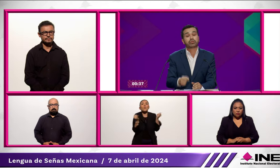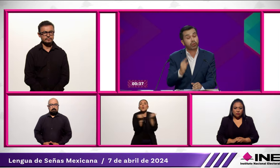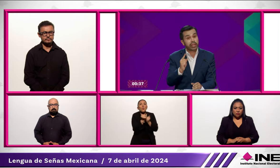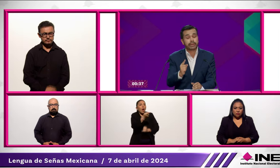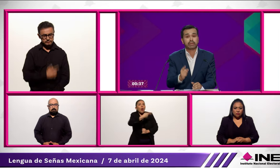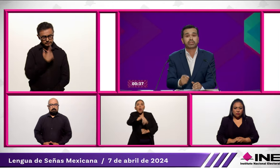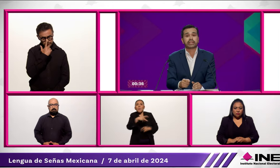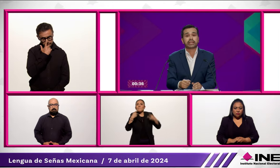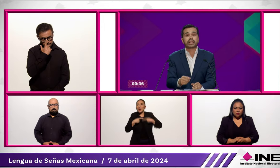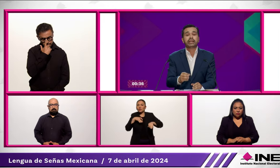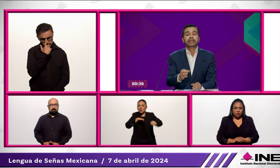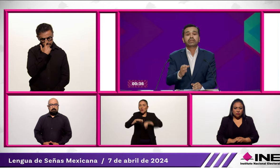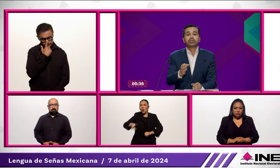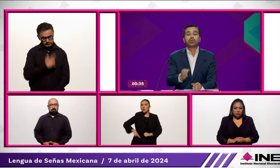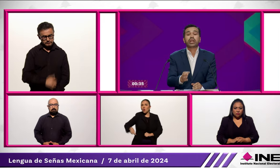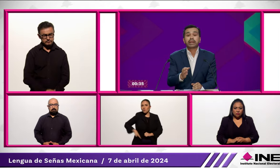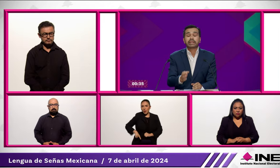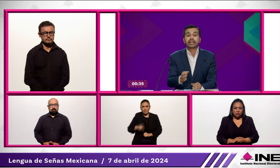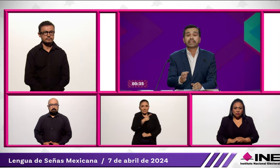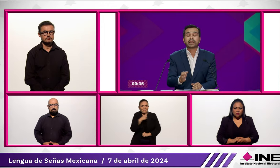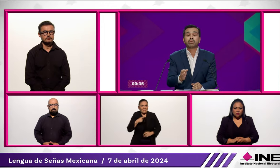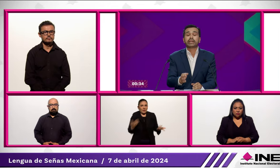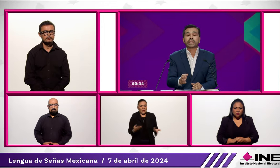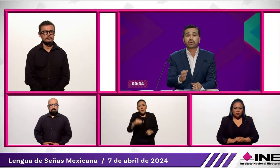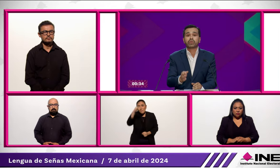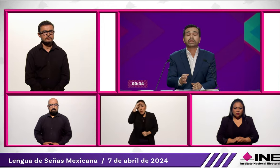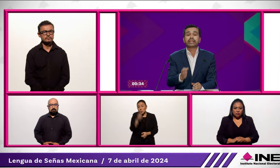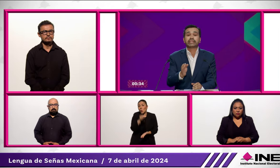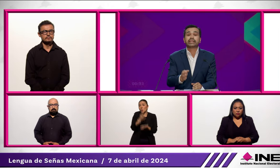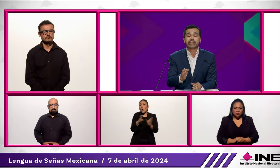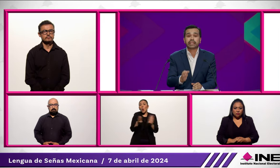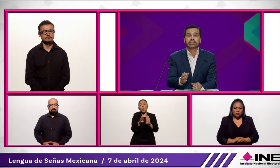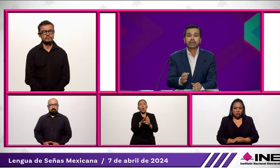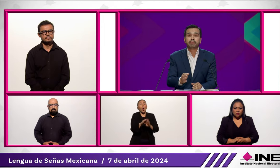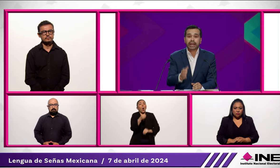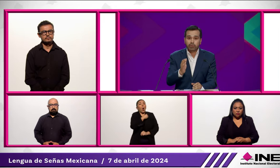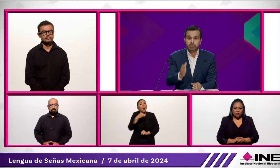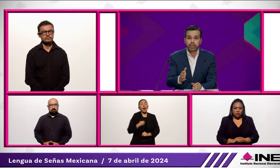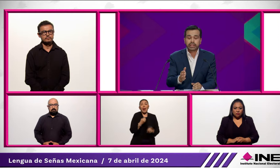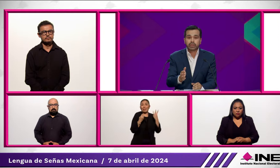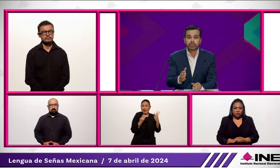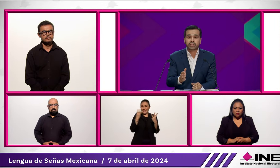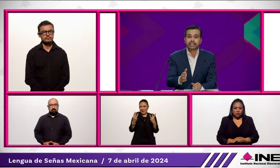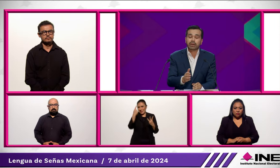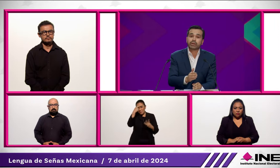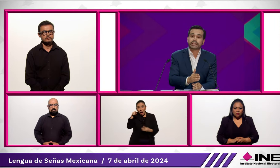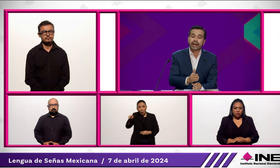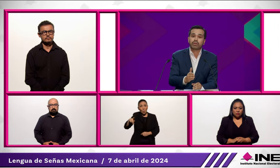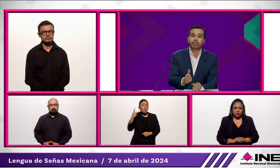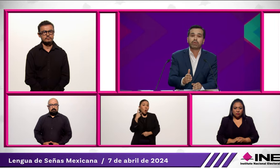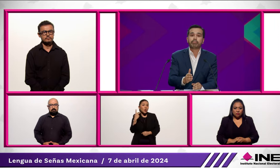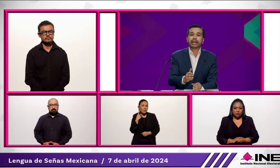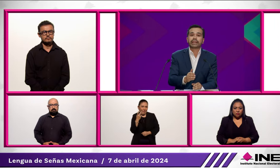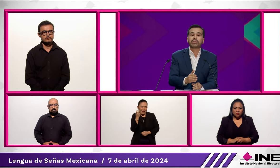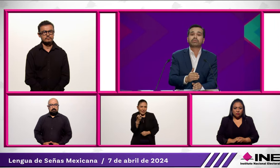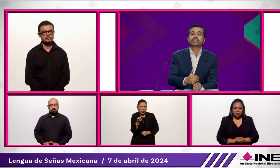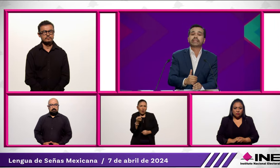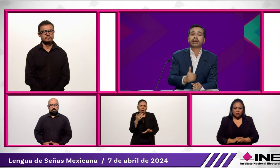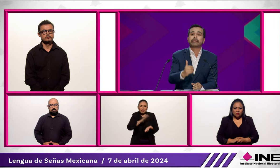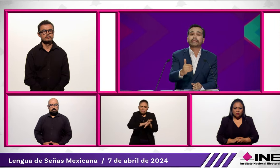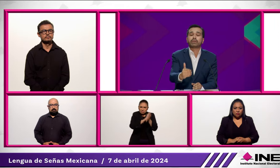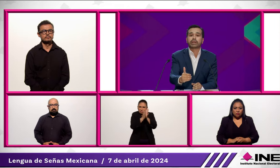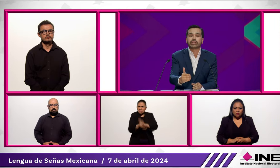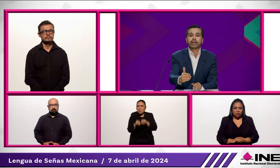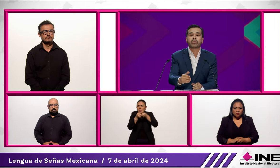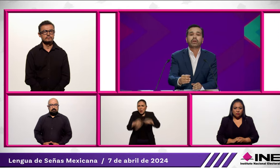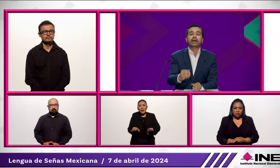servidores públicos o que deberíamos de tener. No nada más hay que hacer obligatorio el 3 de 3 para los políticos, que es algo que se ha ido perdiendo sin